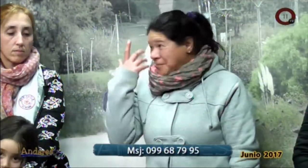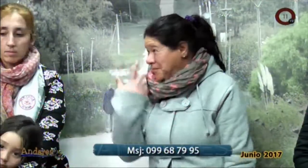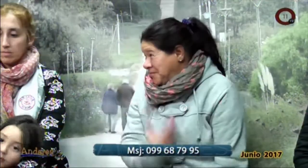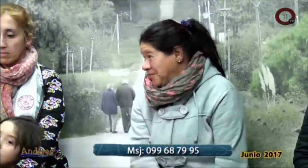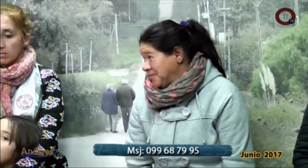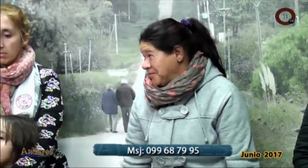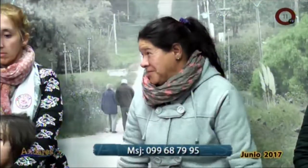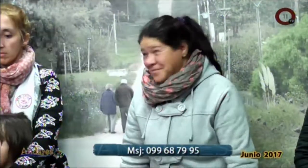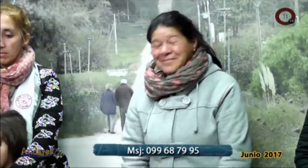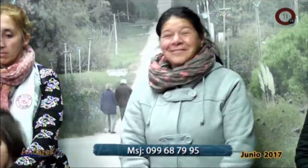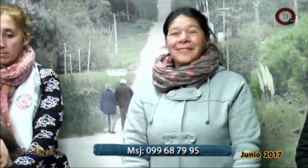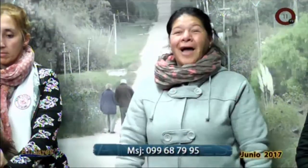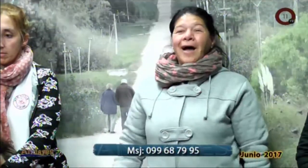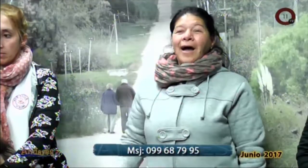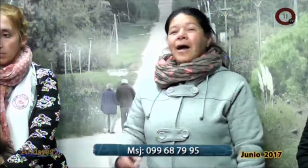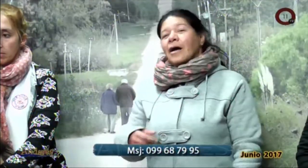Yo estaba furiosa